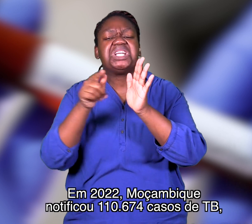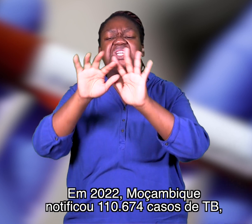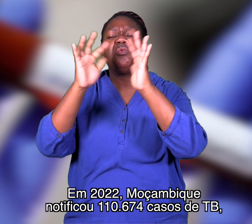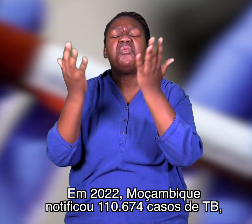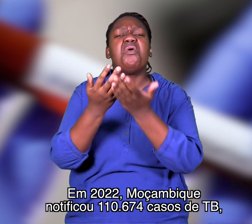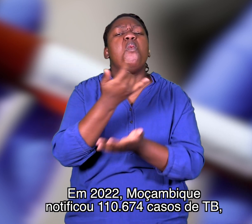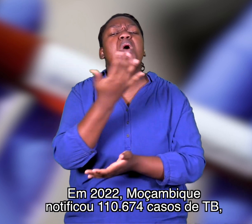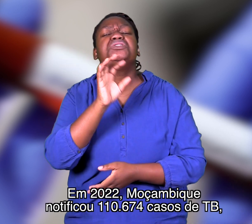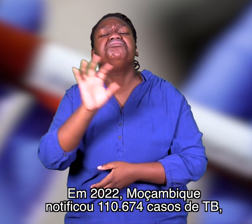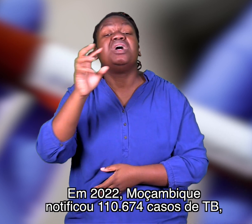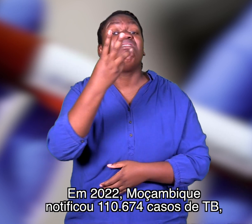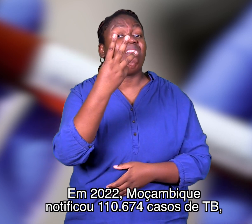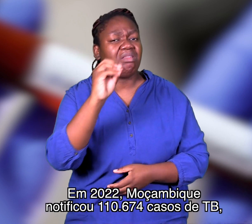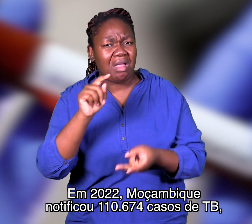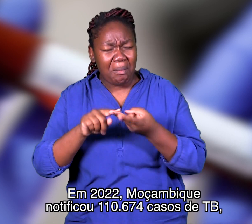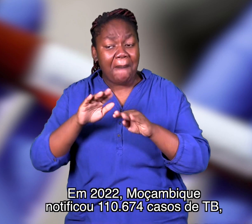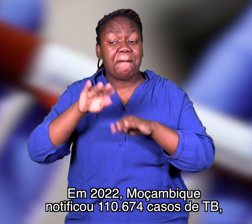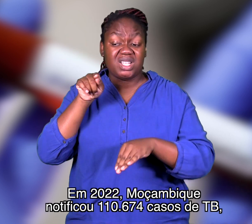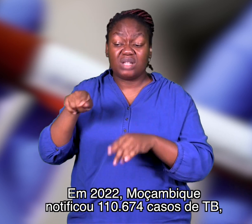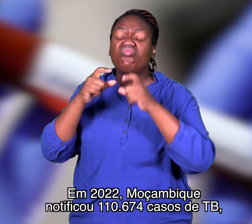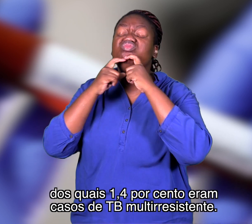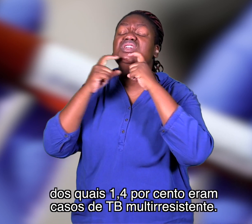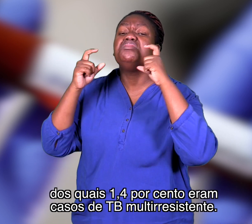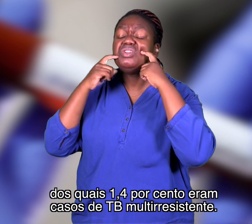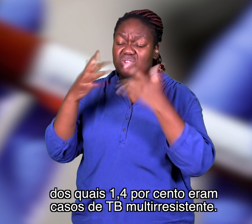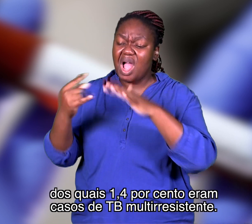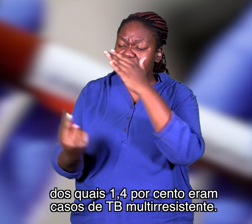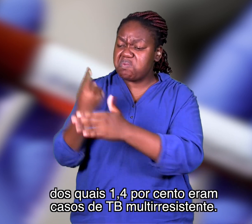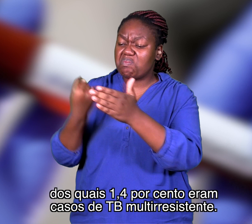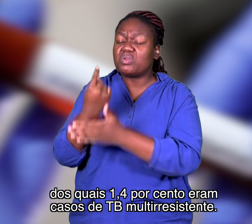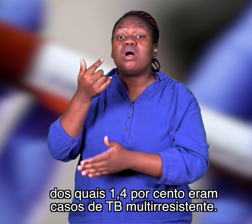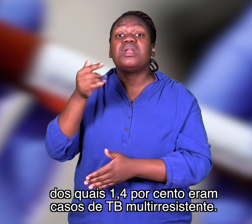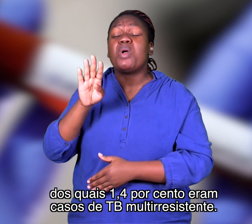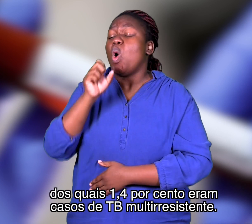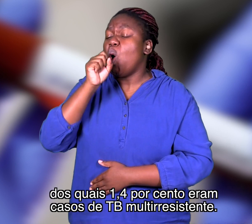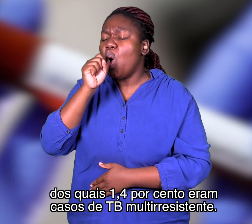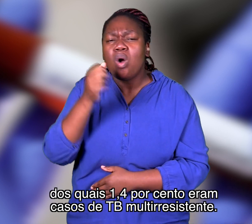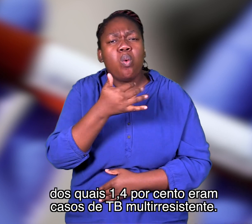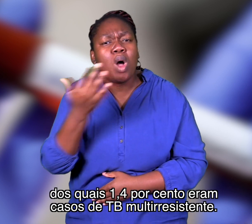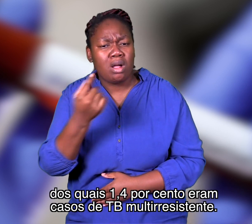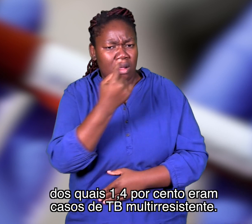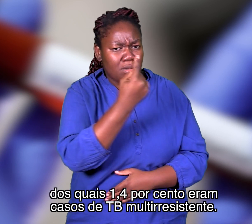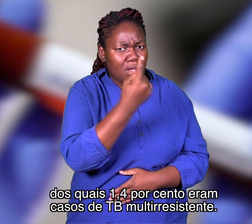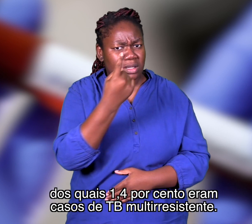674 casos de tuberculose, dos quais 1,4% eram casos de tuberculose